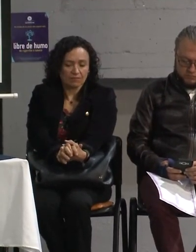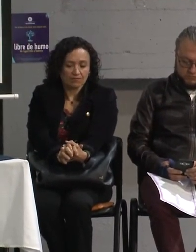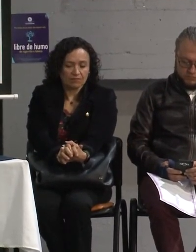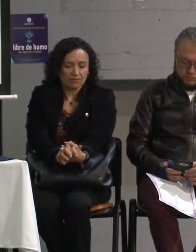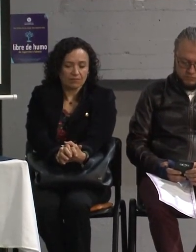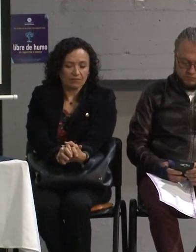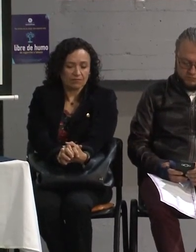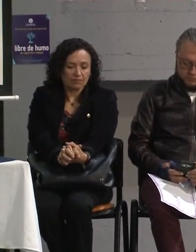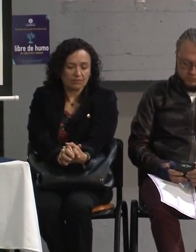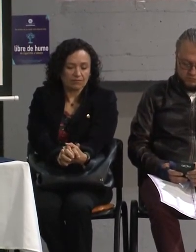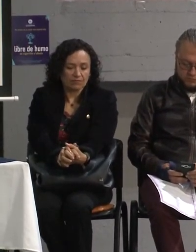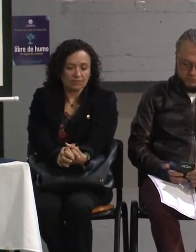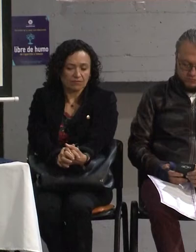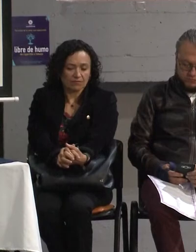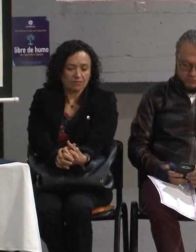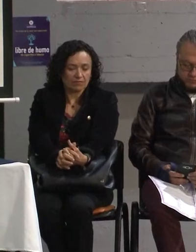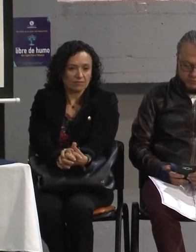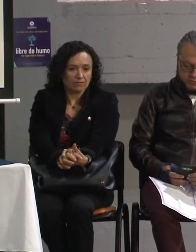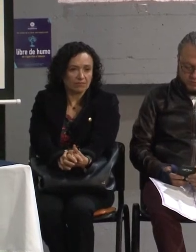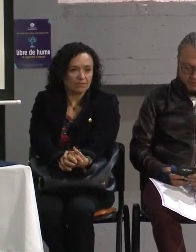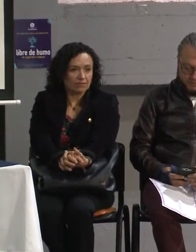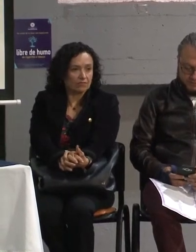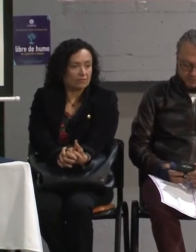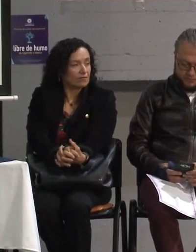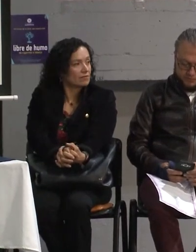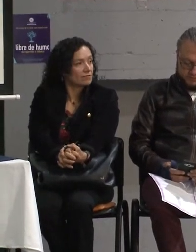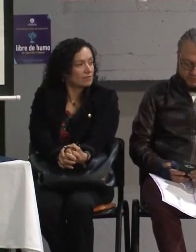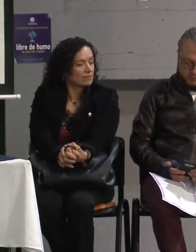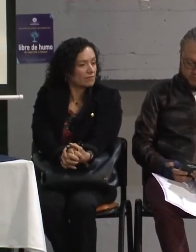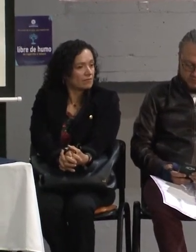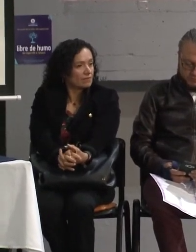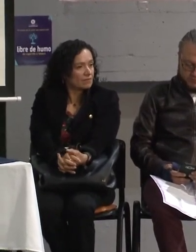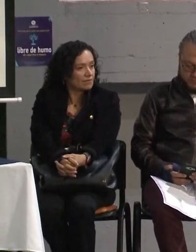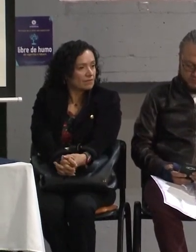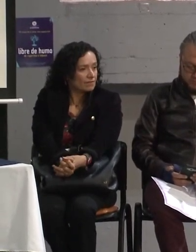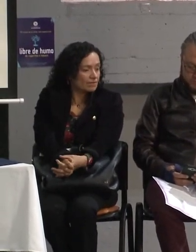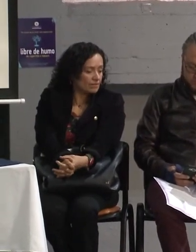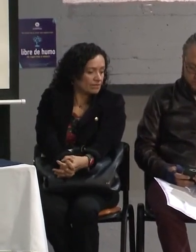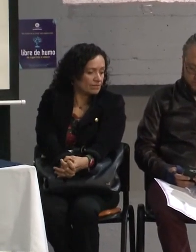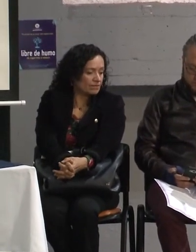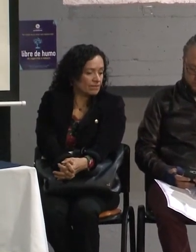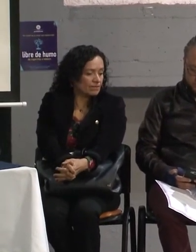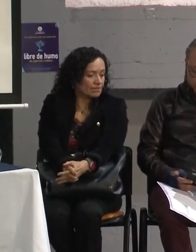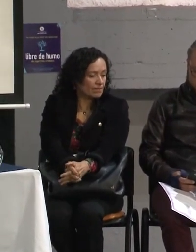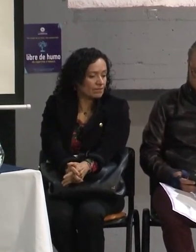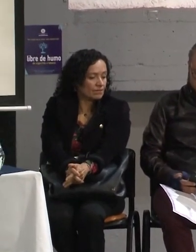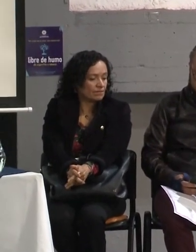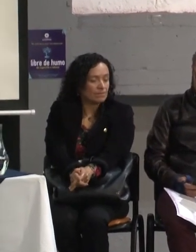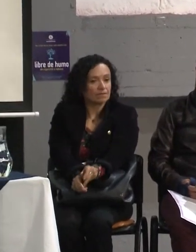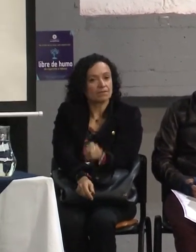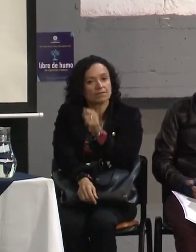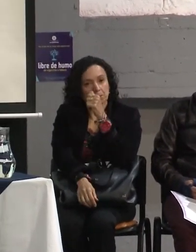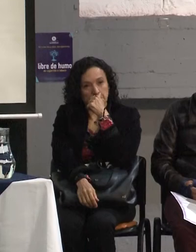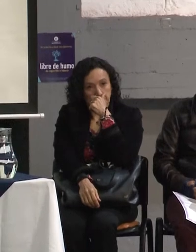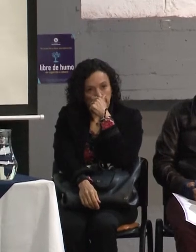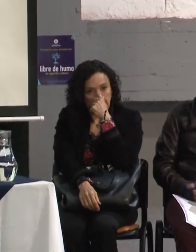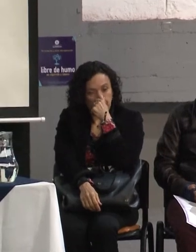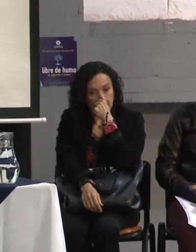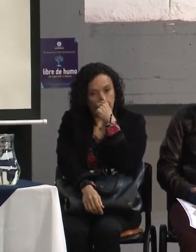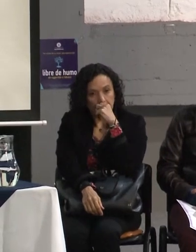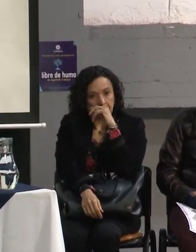financiera como muchos de ustedes saben está conformada por la subdirección de personal la subdirección financiera la subdirección de servicios generales